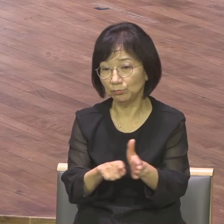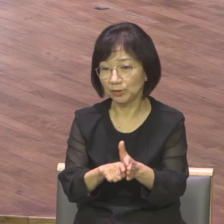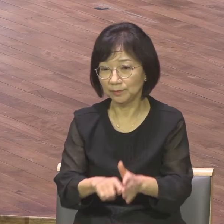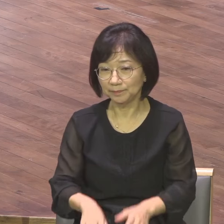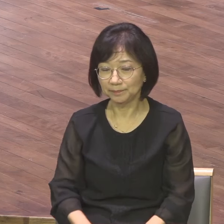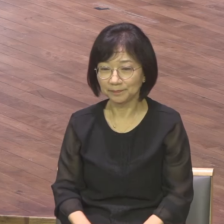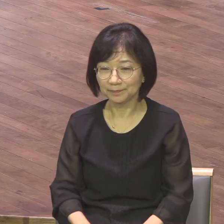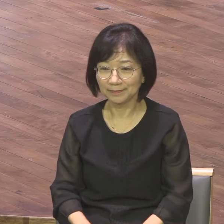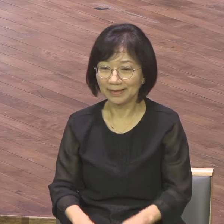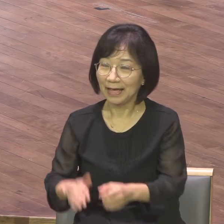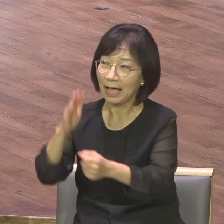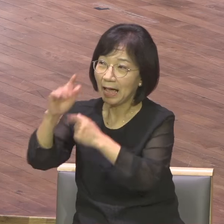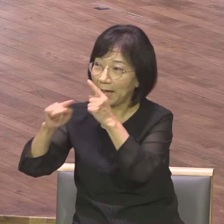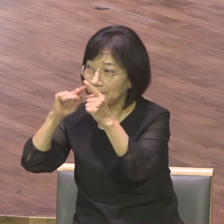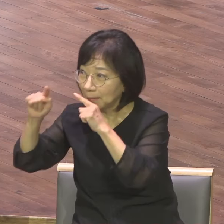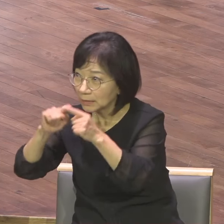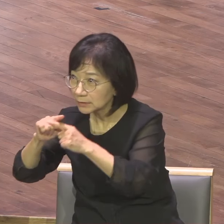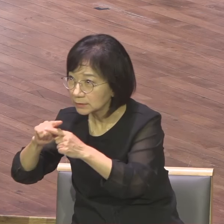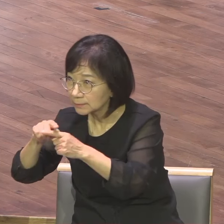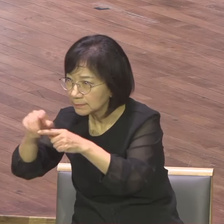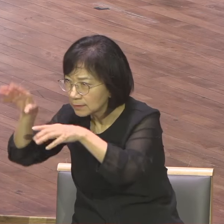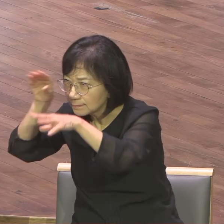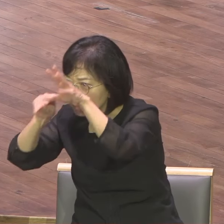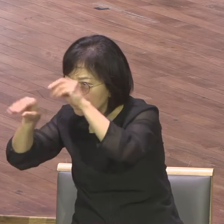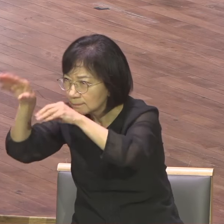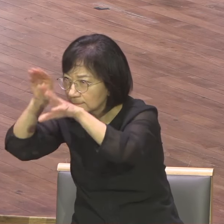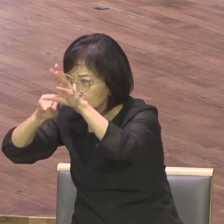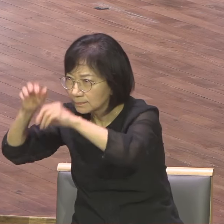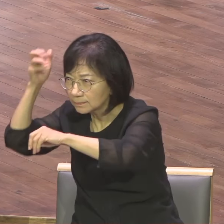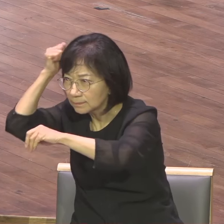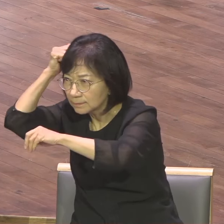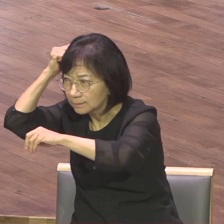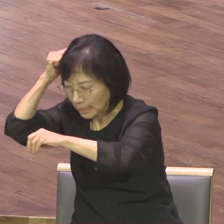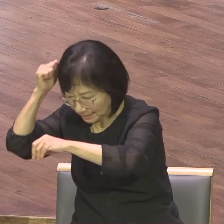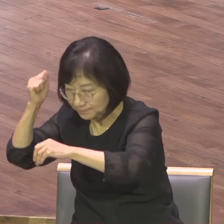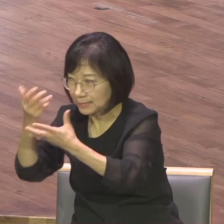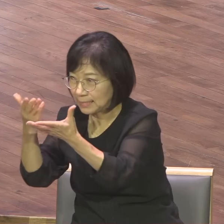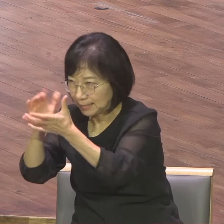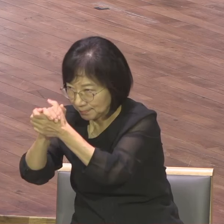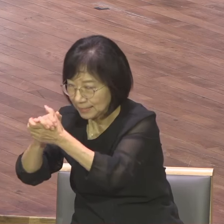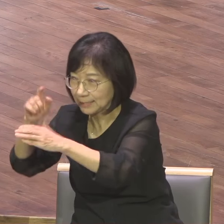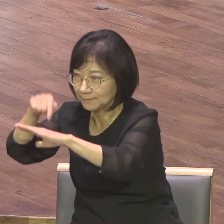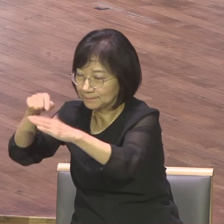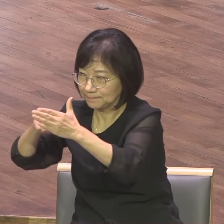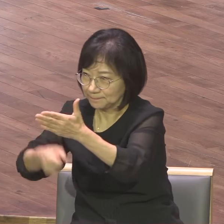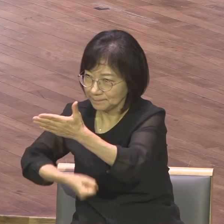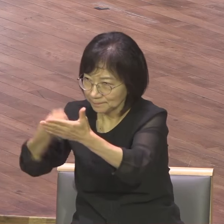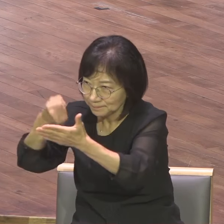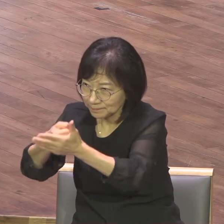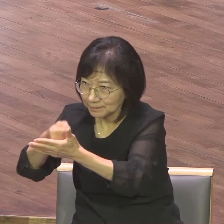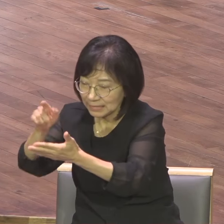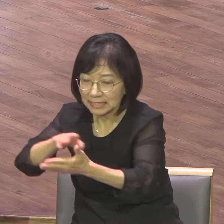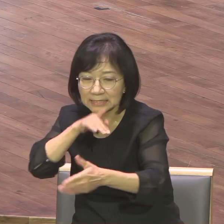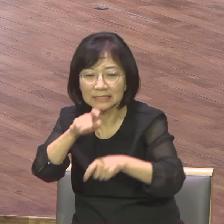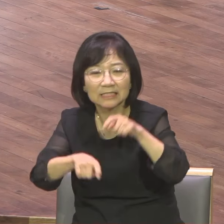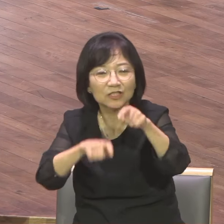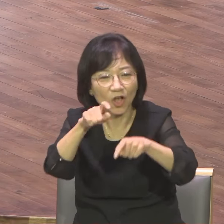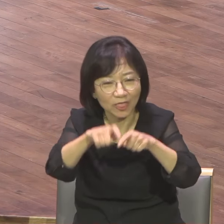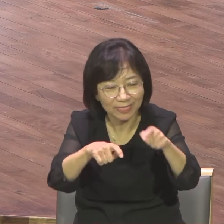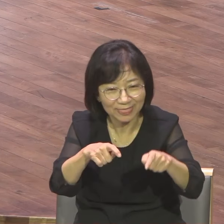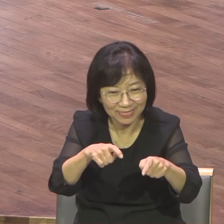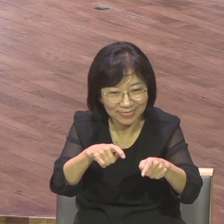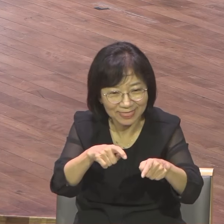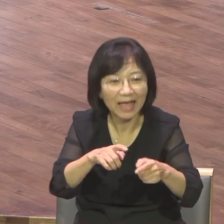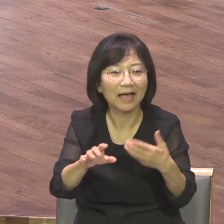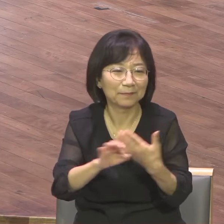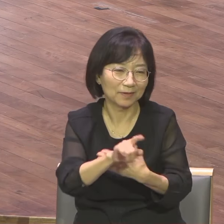괜찮아요. 그냥 말씀대로, 네 말씀이 이래서 내가 이렇게 내가 결단하고 내가 한번 진행해 봐야지. 그게